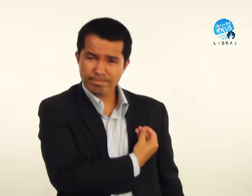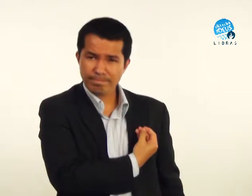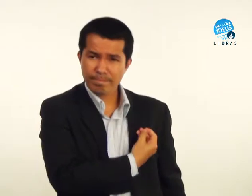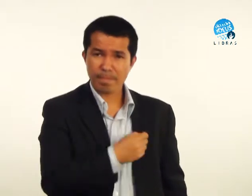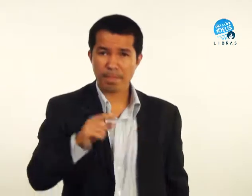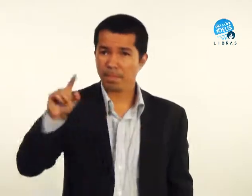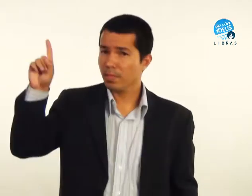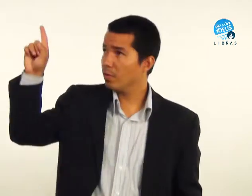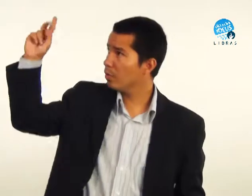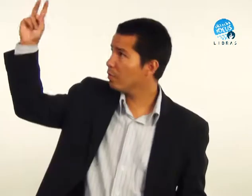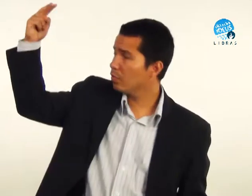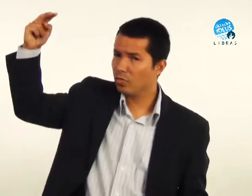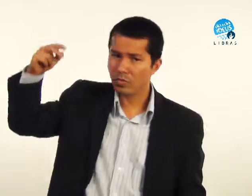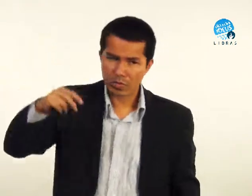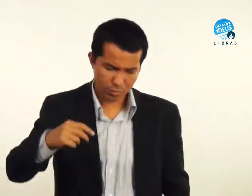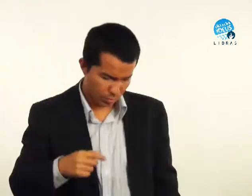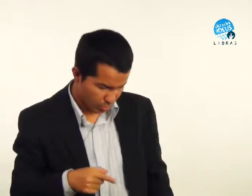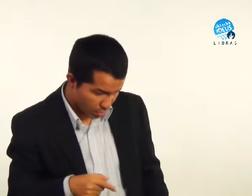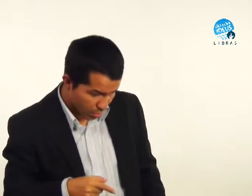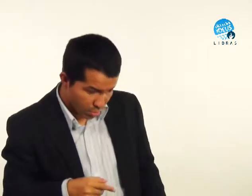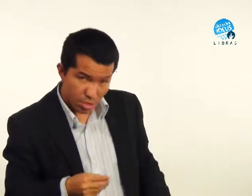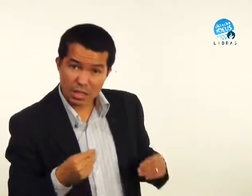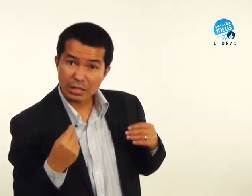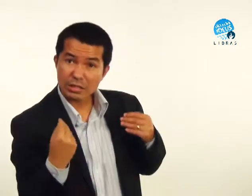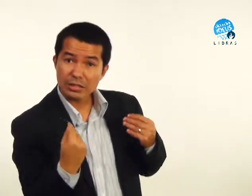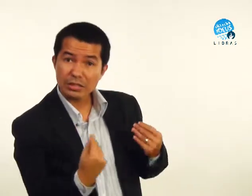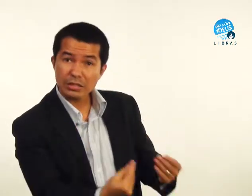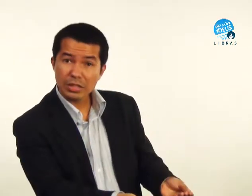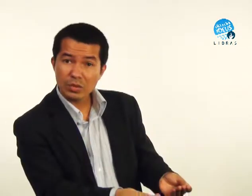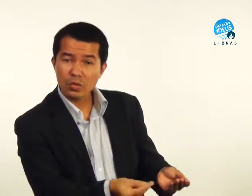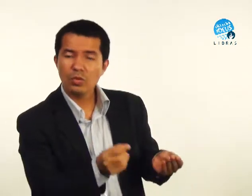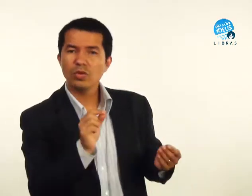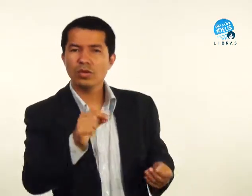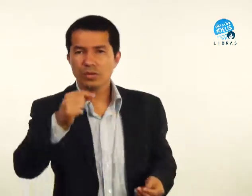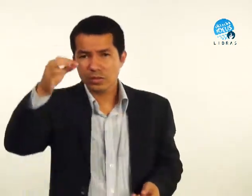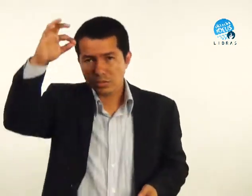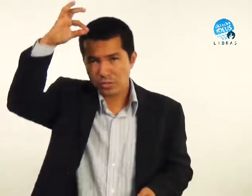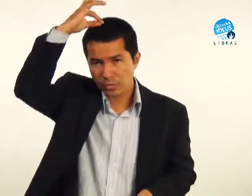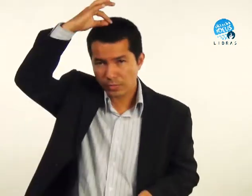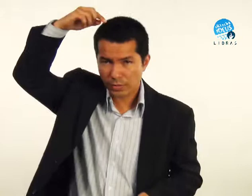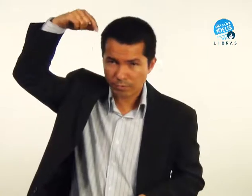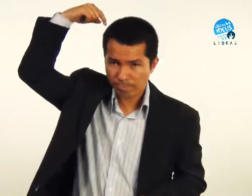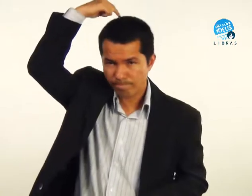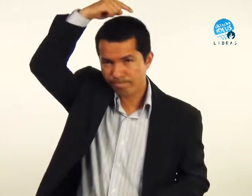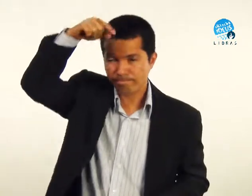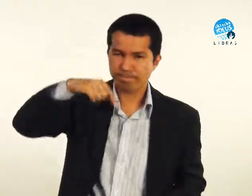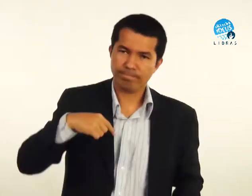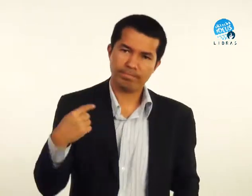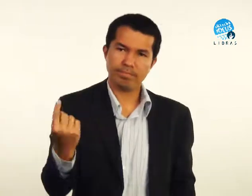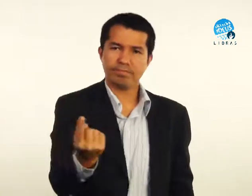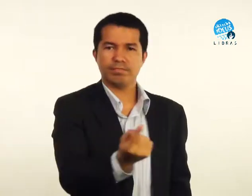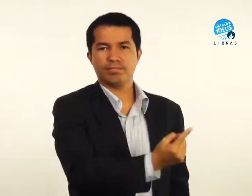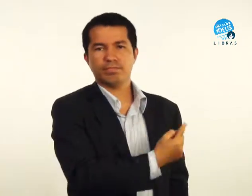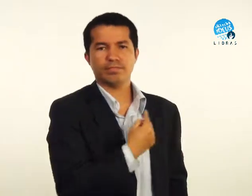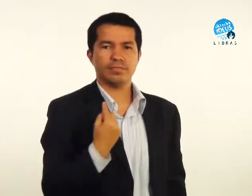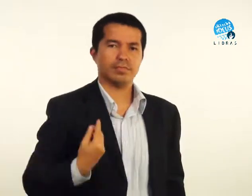isso, Deus nos dá um presente. Ele abre as janelas dos céus e derrama o seu Espírito Santo